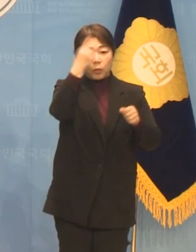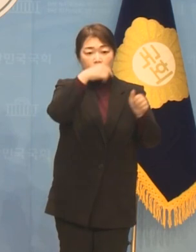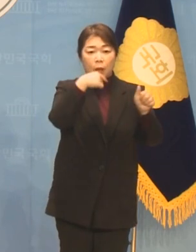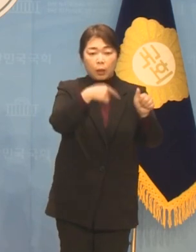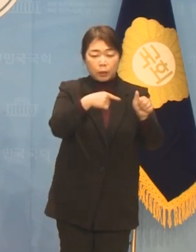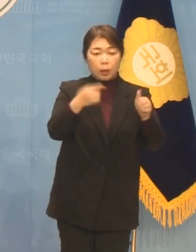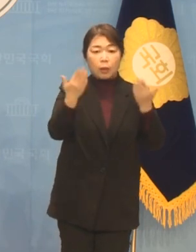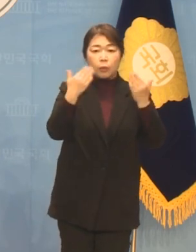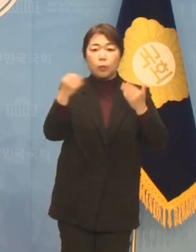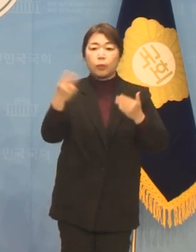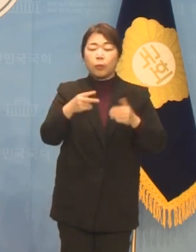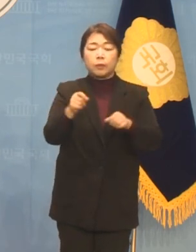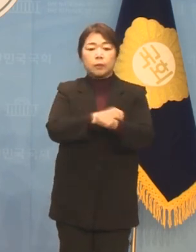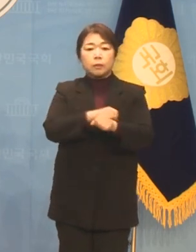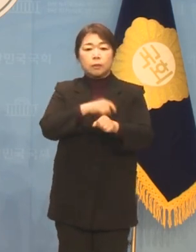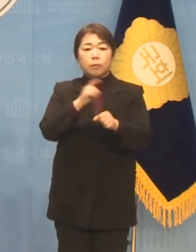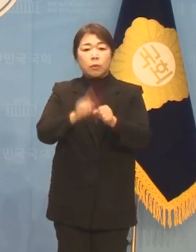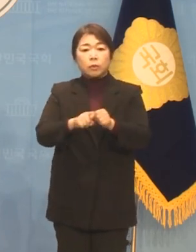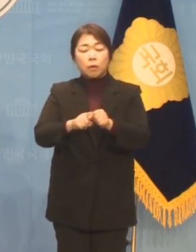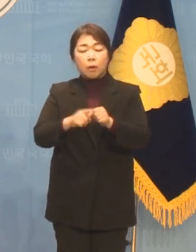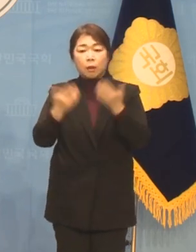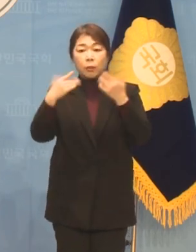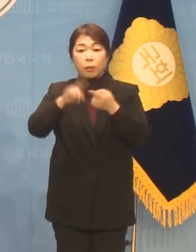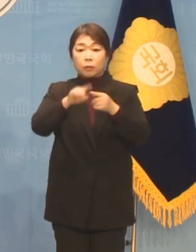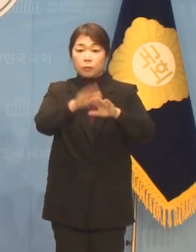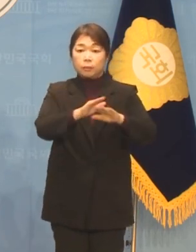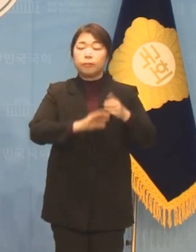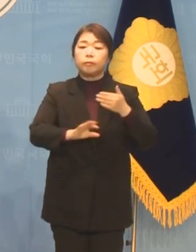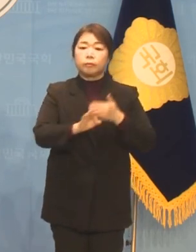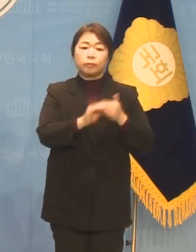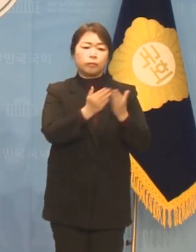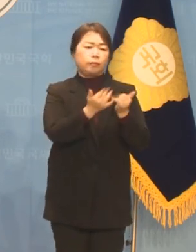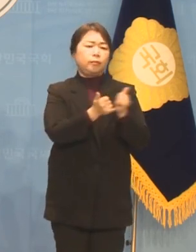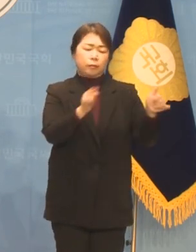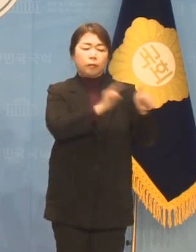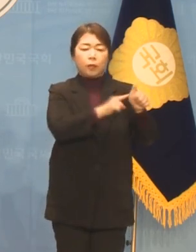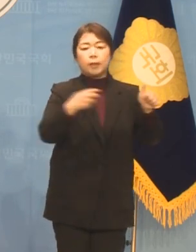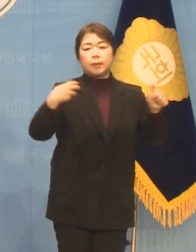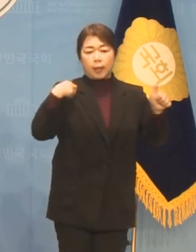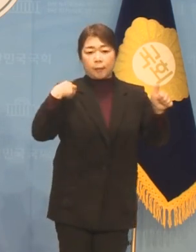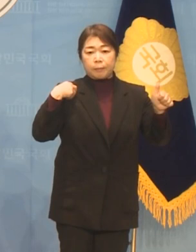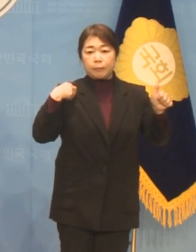학교를 존치시키려거든 이런 현실을 만든 장본인으로